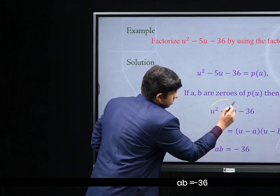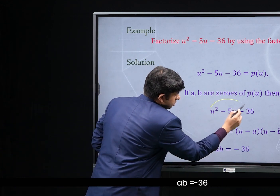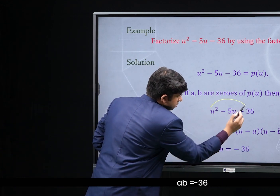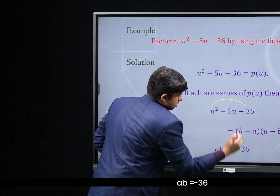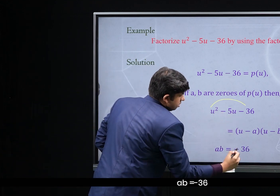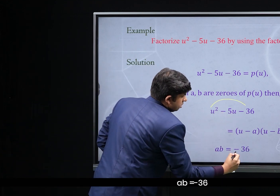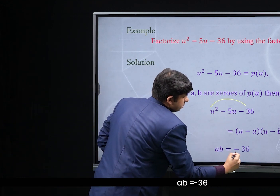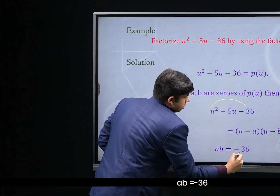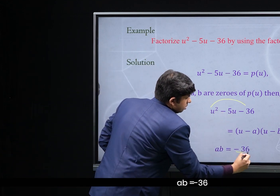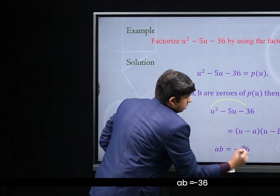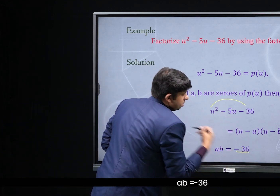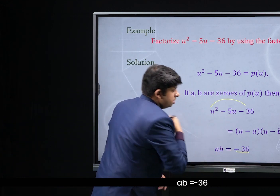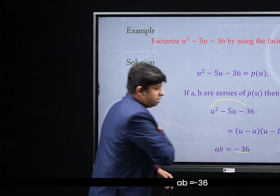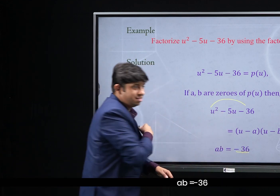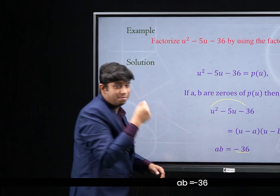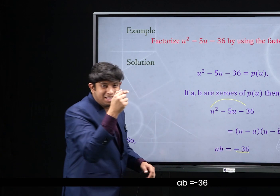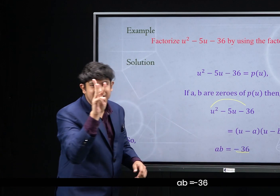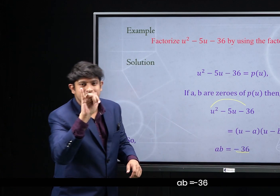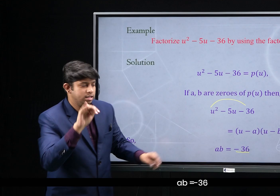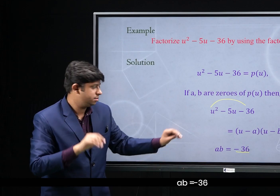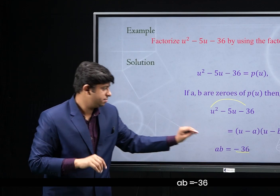எனவே AB ஈடு கழித்தல் 36.